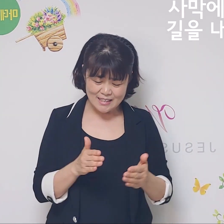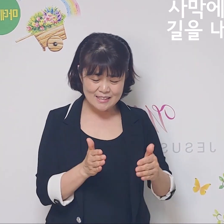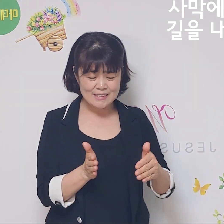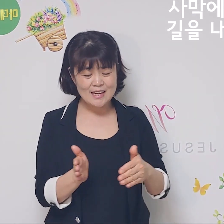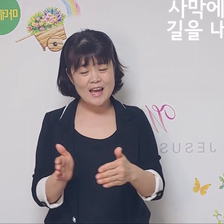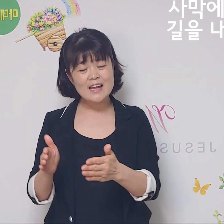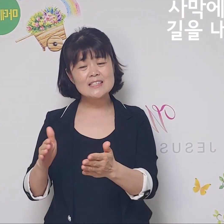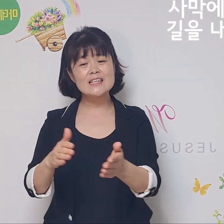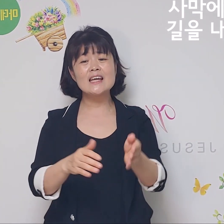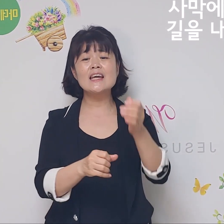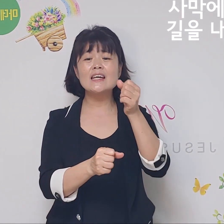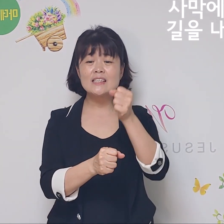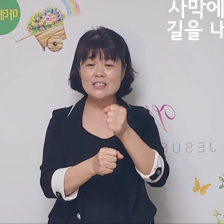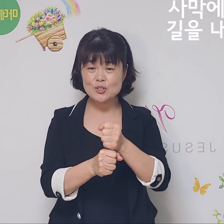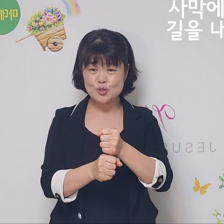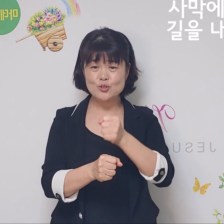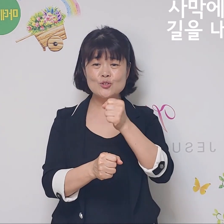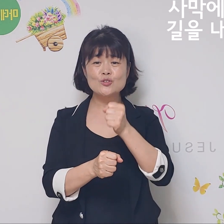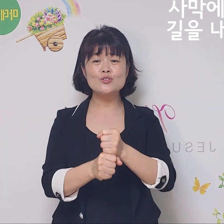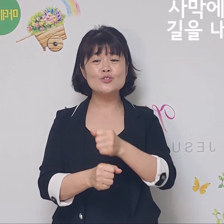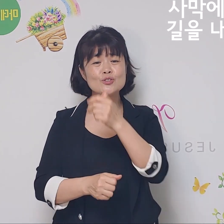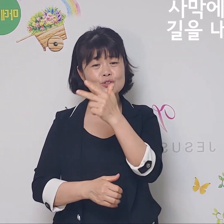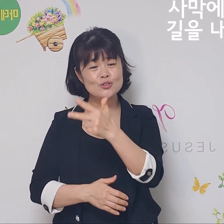길을 하시는 주